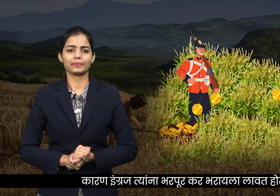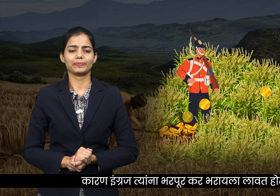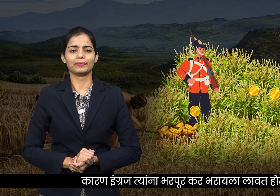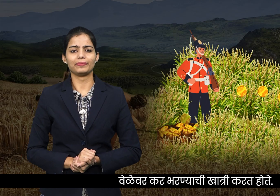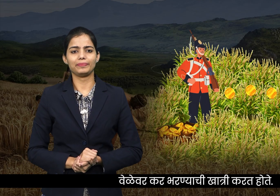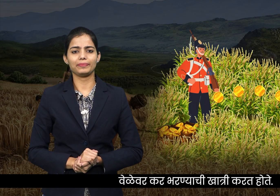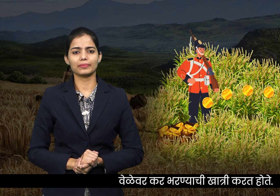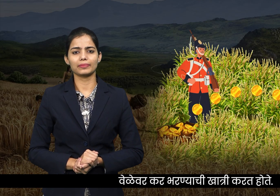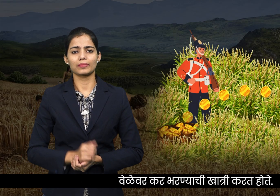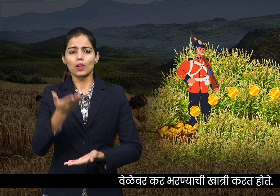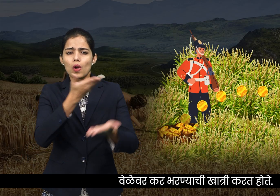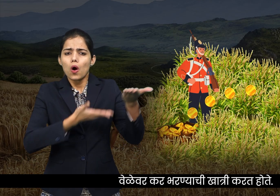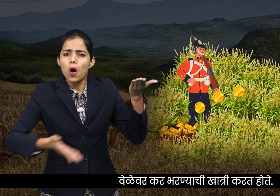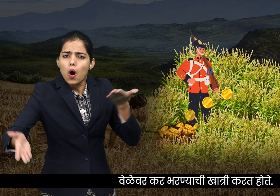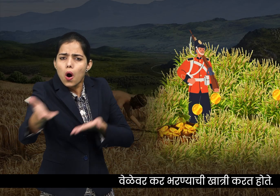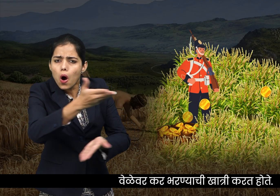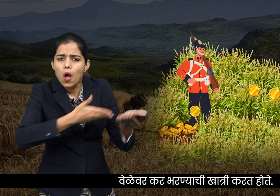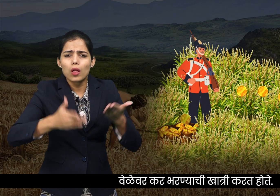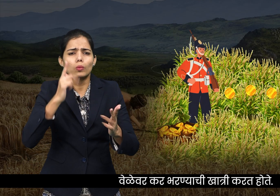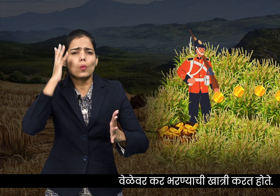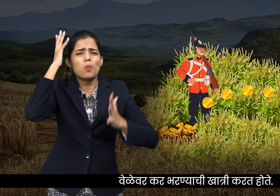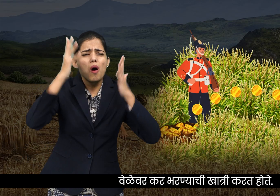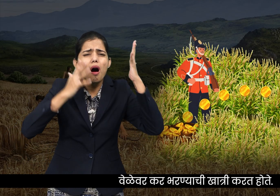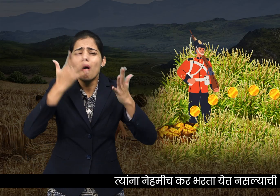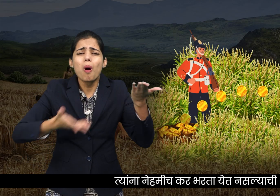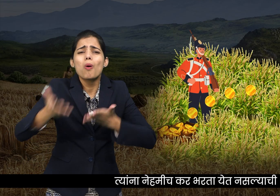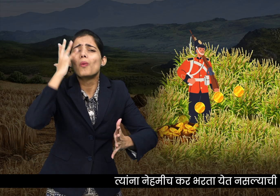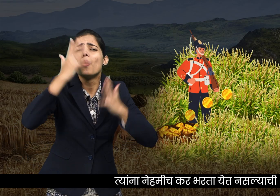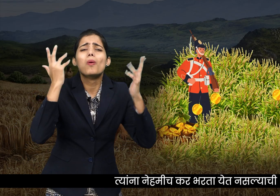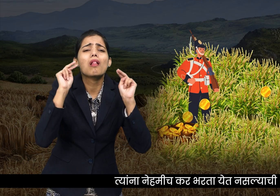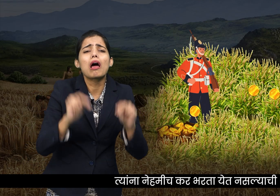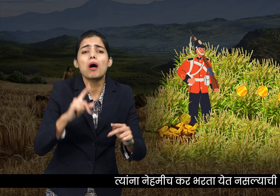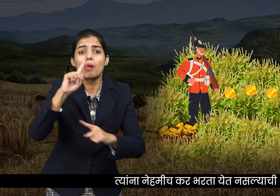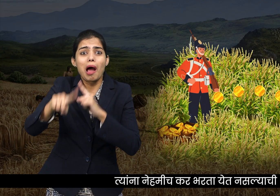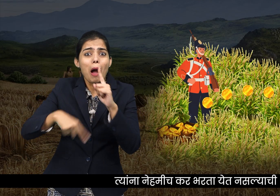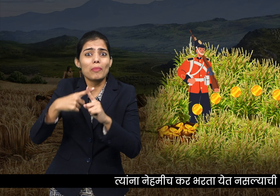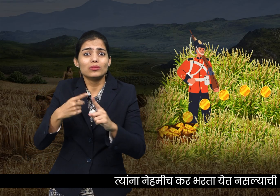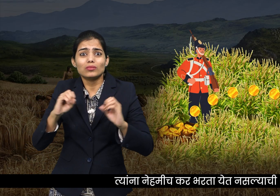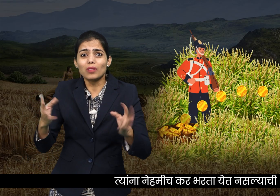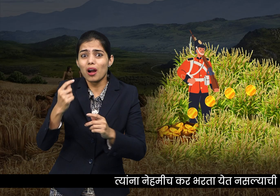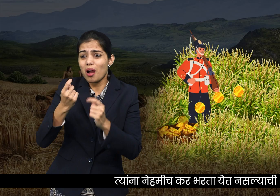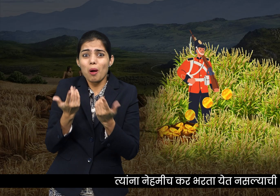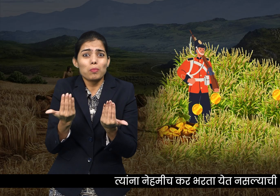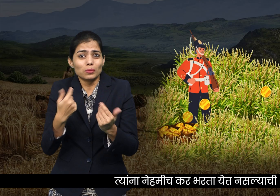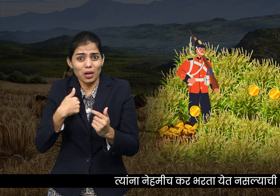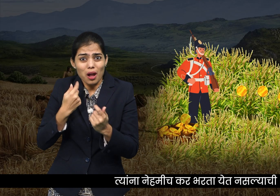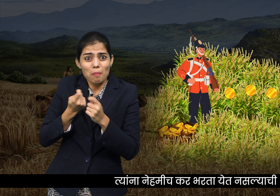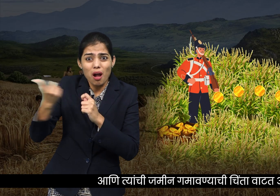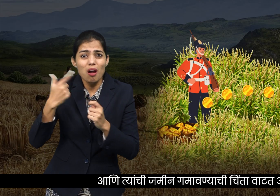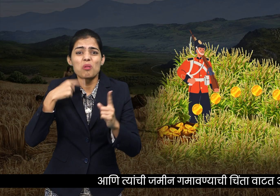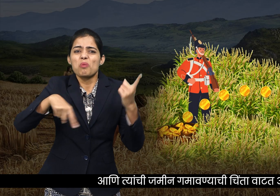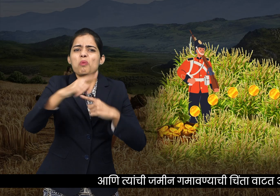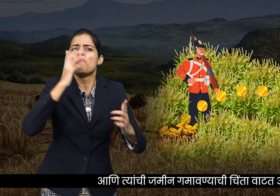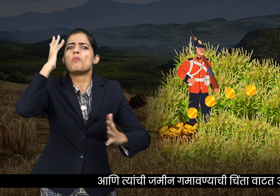होते आणि वेळेवर कर भरण्याची खात्री करत होते. त्यांना नेहमीच कर भरता येत